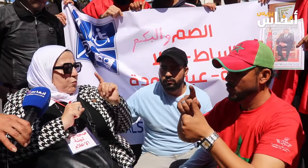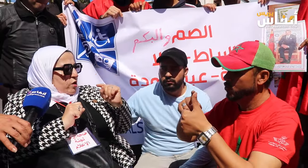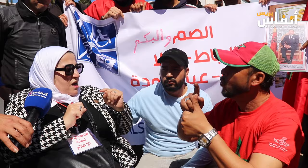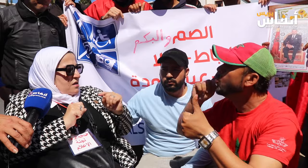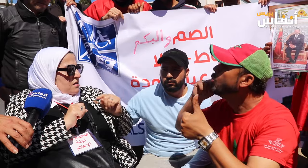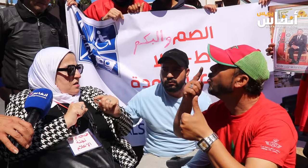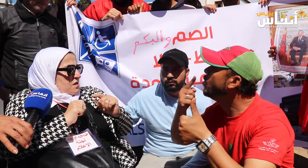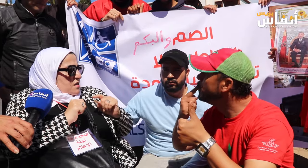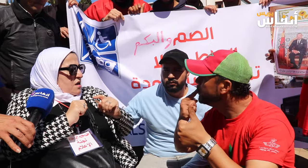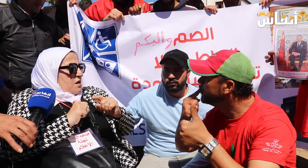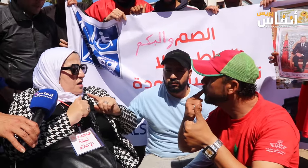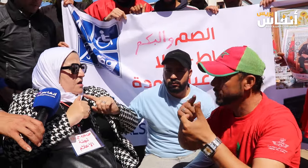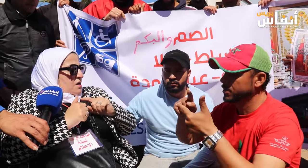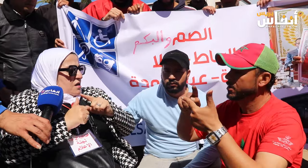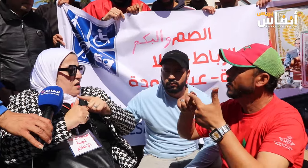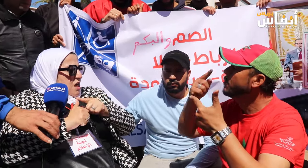كنطلب الله